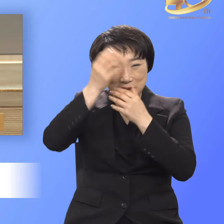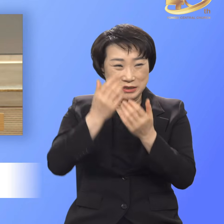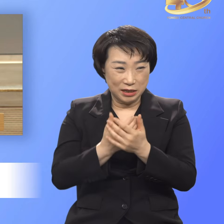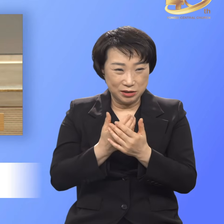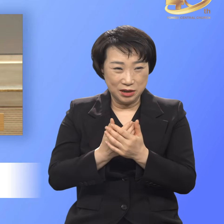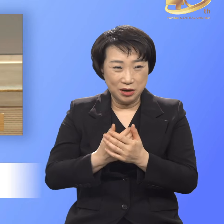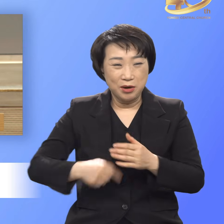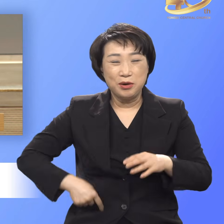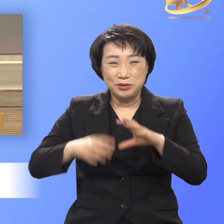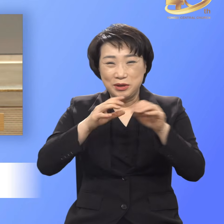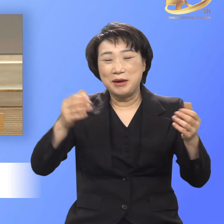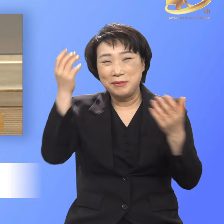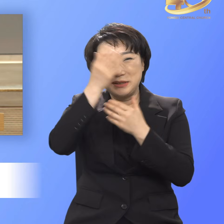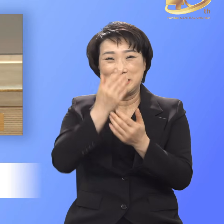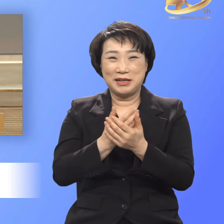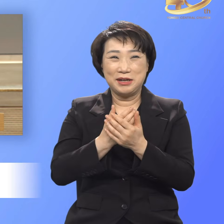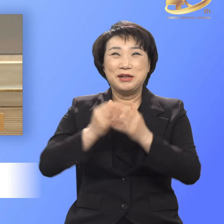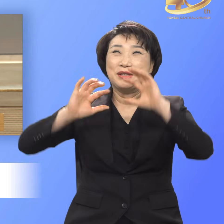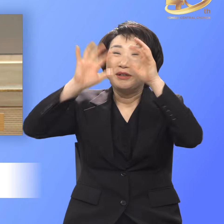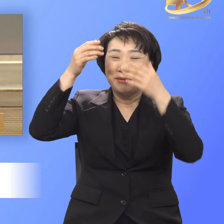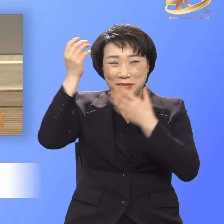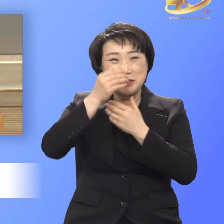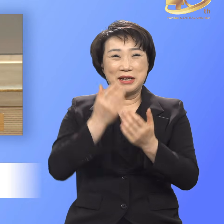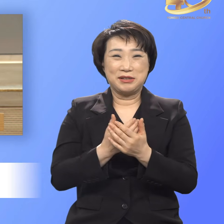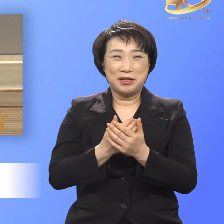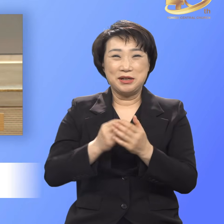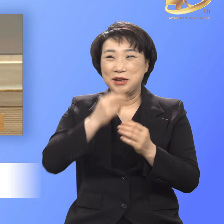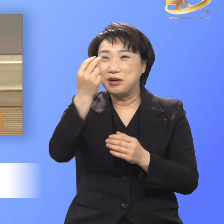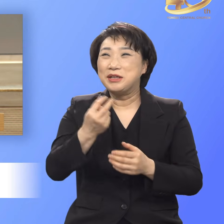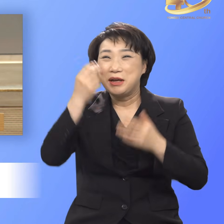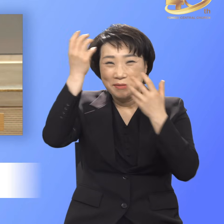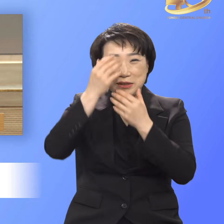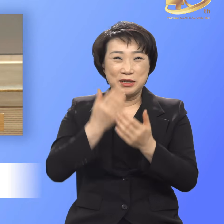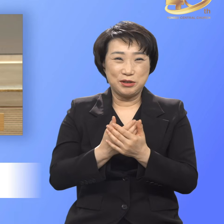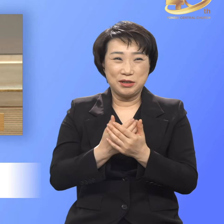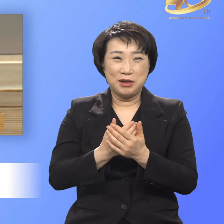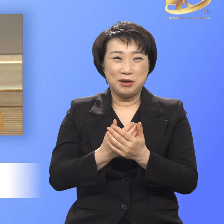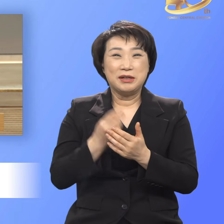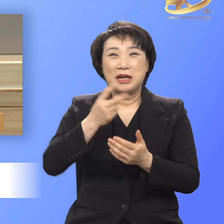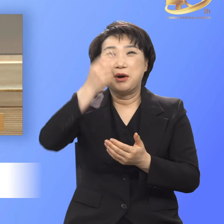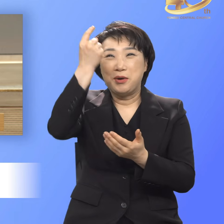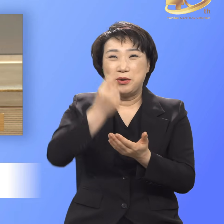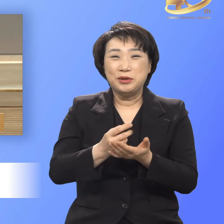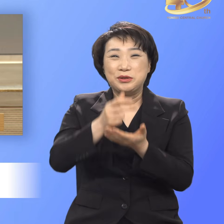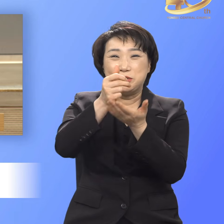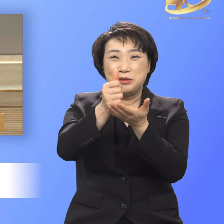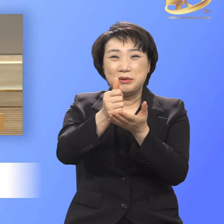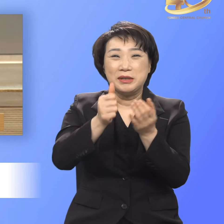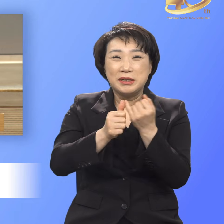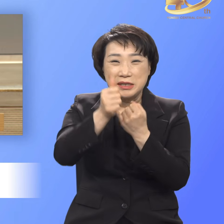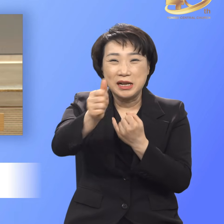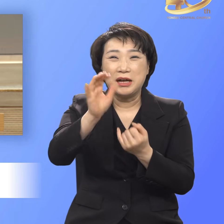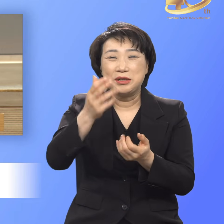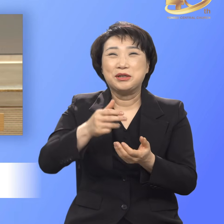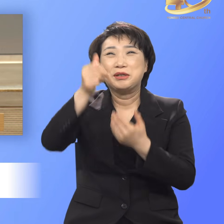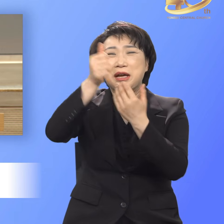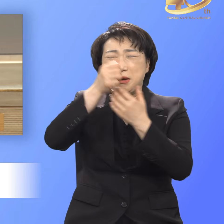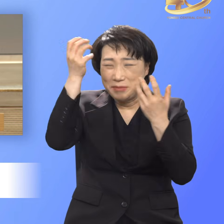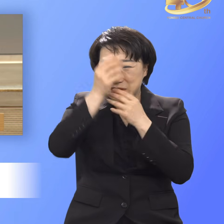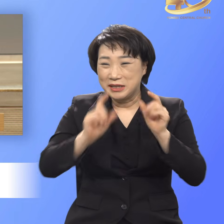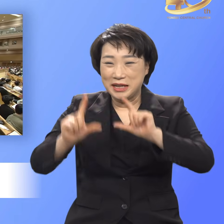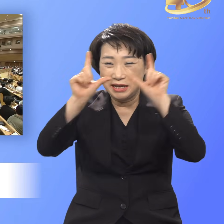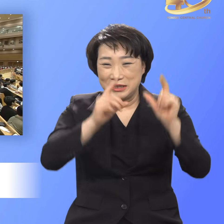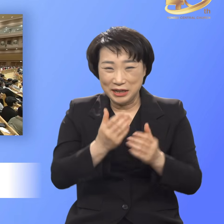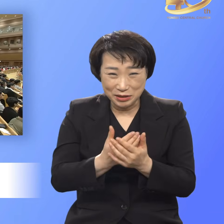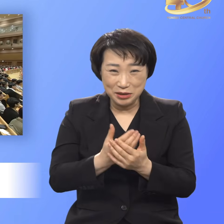미치고 온유에 미치고 천국에 미치고 영생에 미치고 다시 오실 신랑이신 주님께 미쳐 살게 하옵소서.